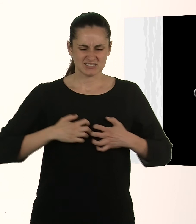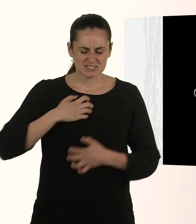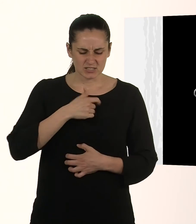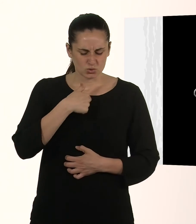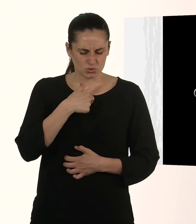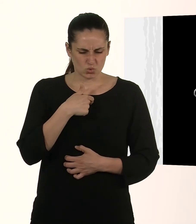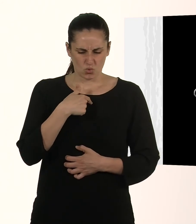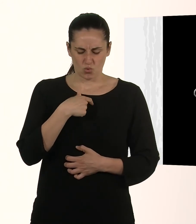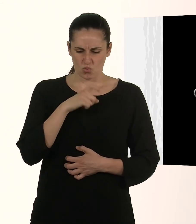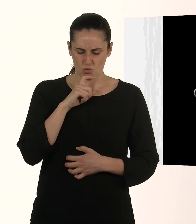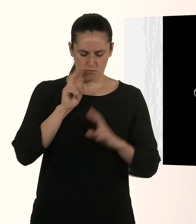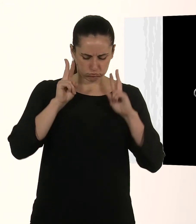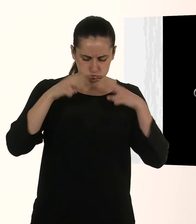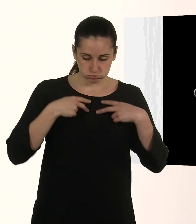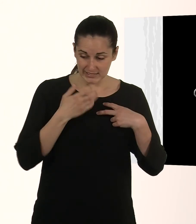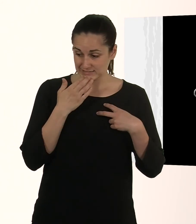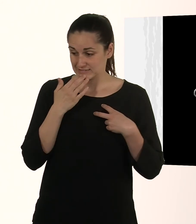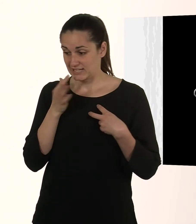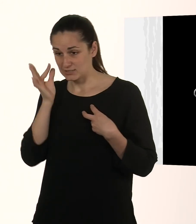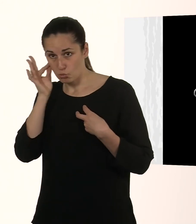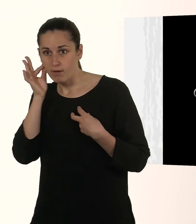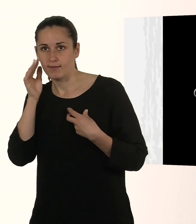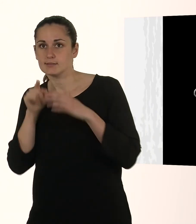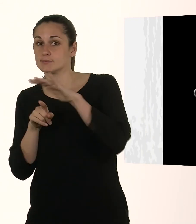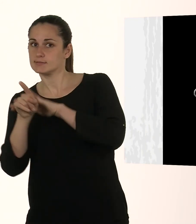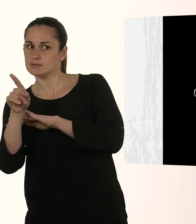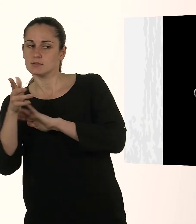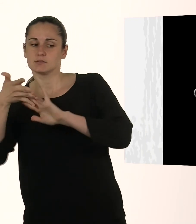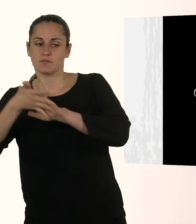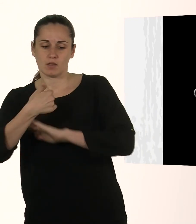sobre todo si las mujeres han ido un poco más allá,